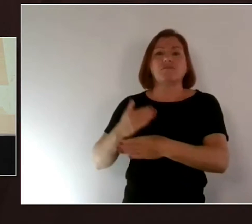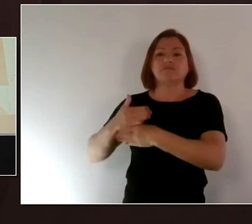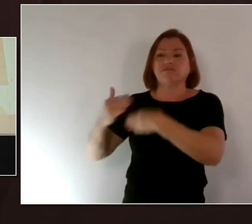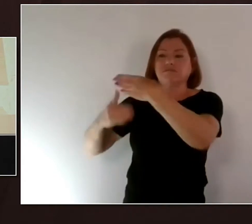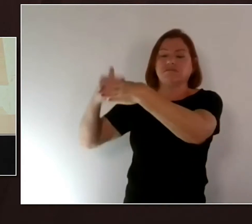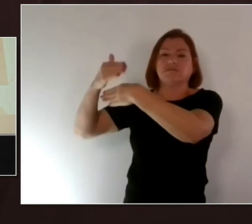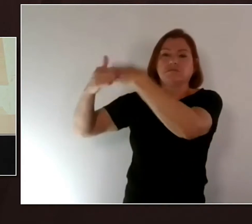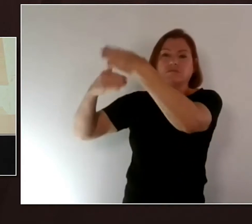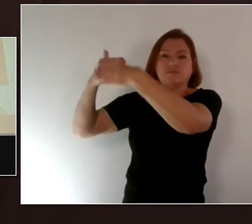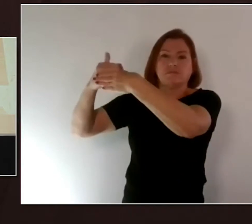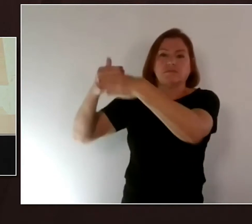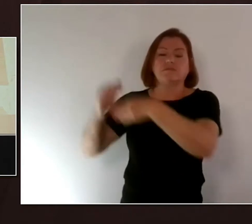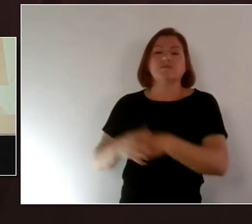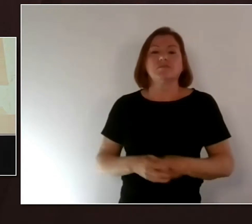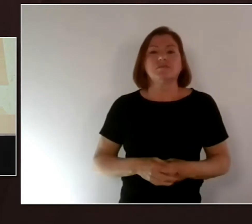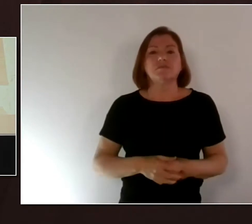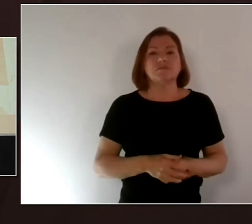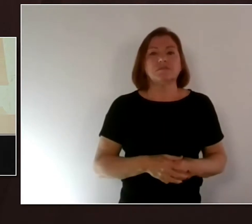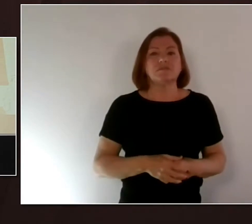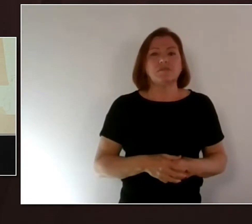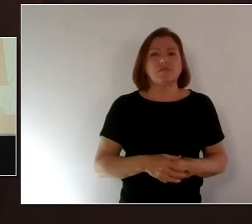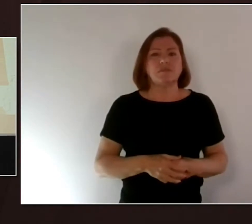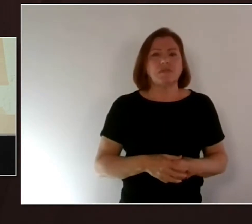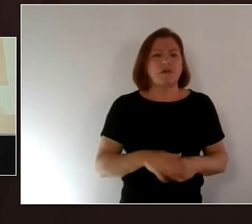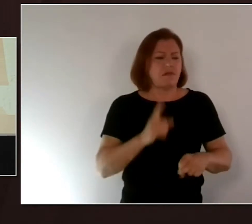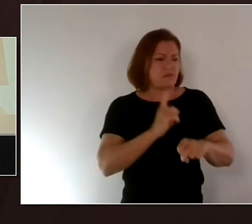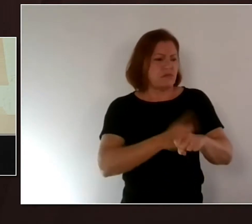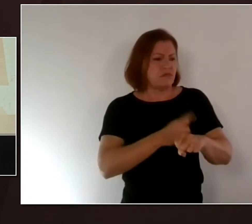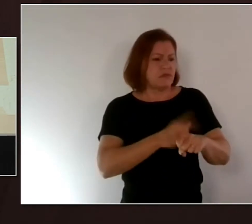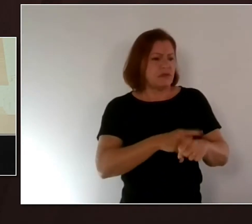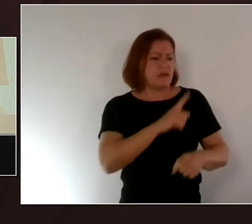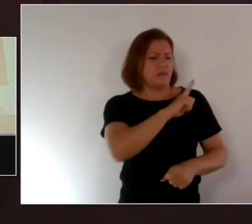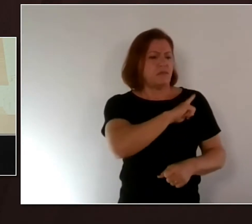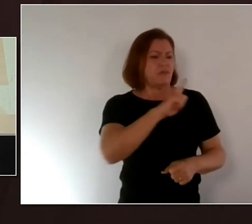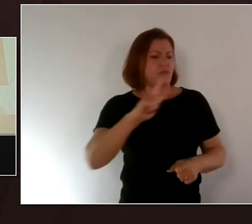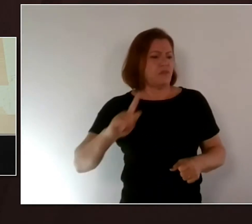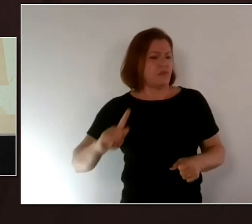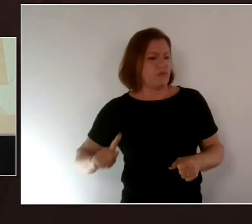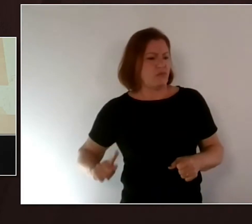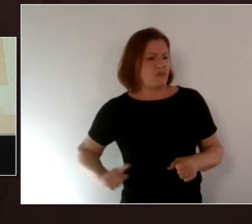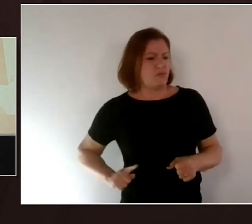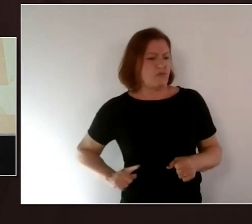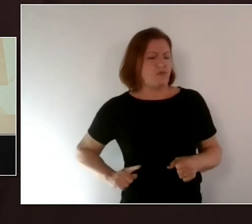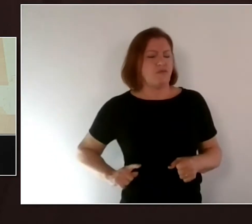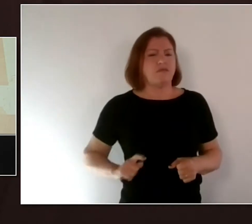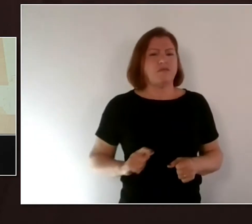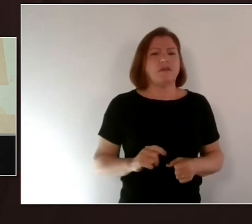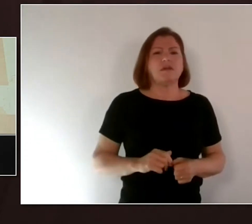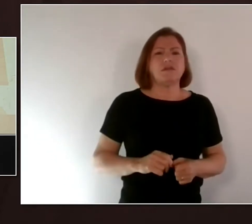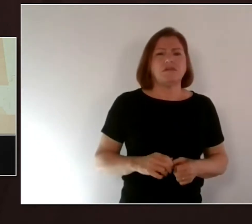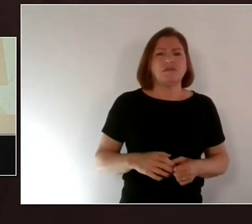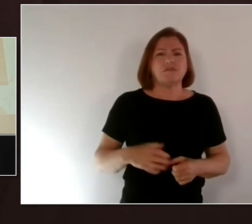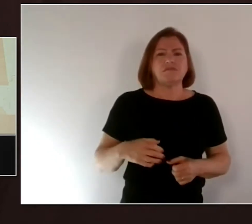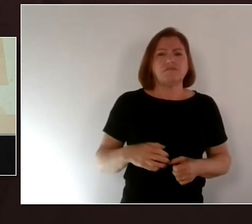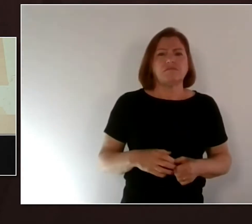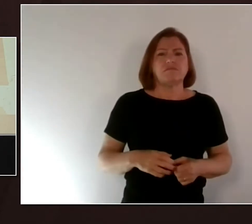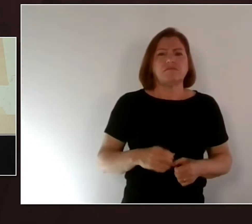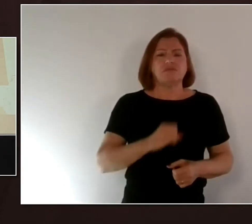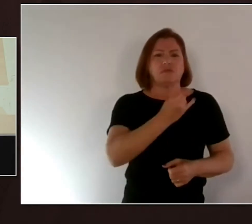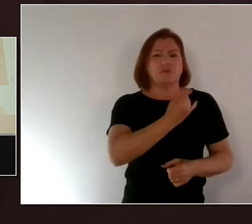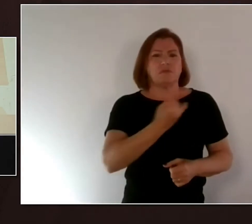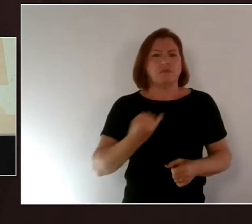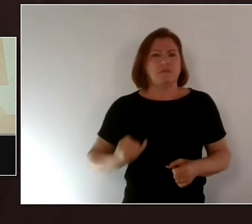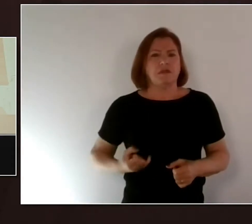tempo do governo, né, desse Alexandre Severo, tá? E porque até